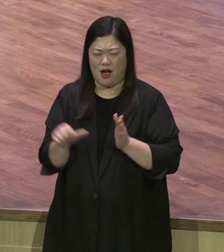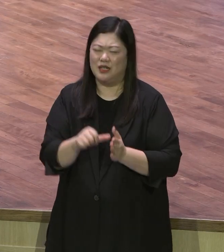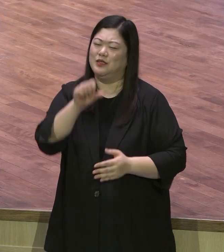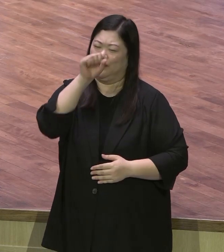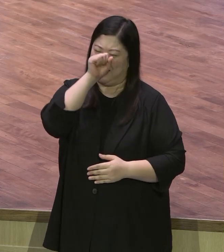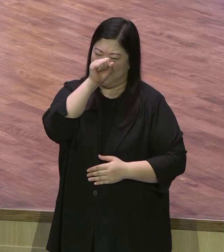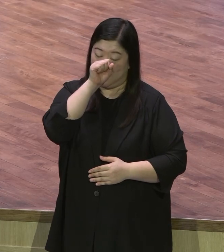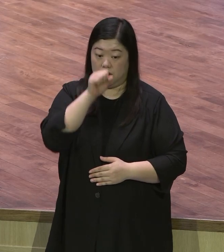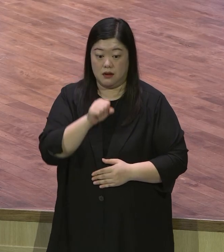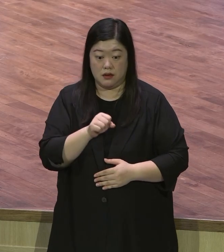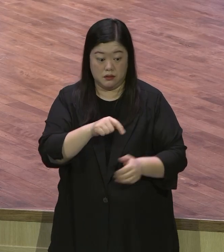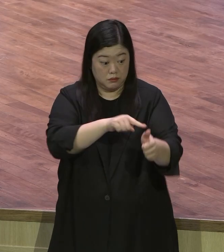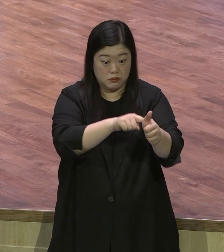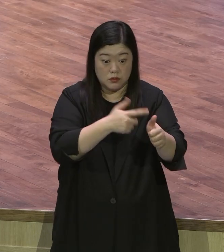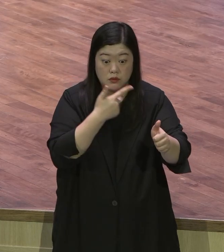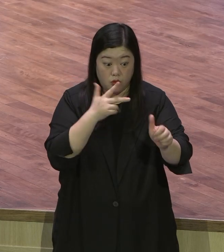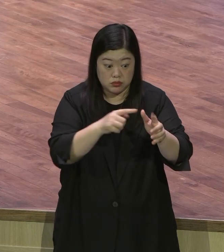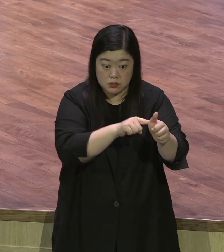말이